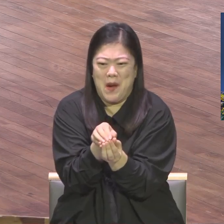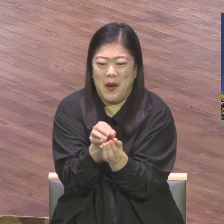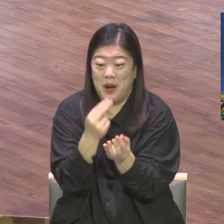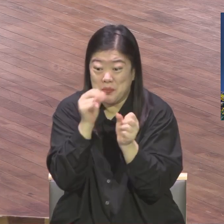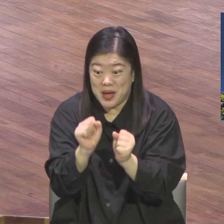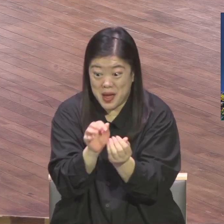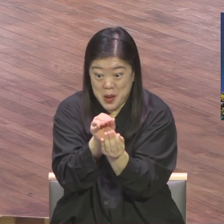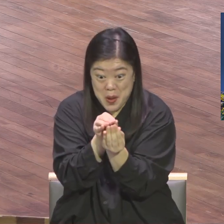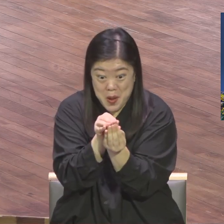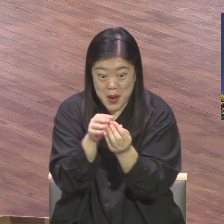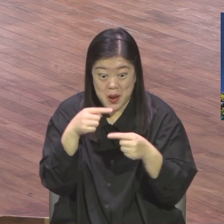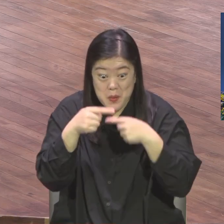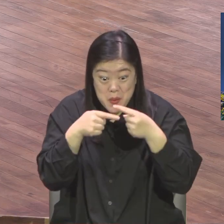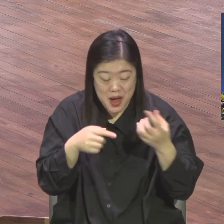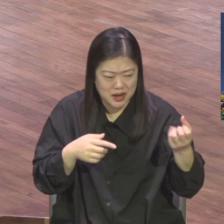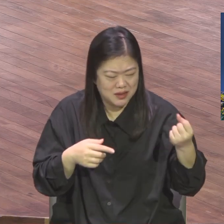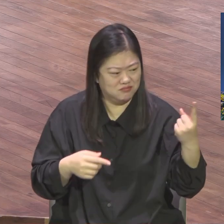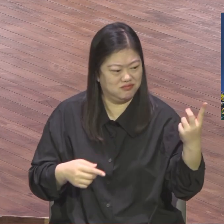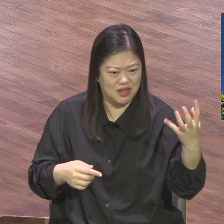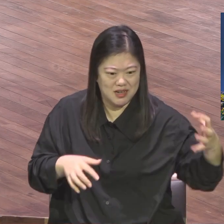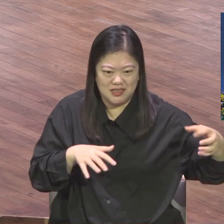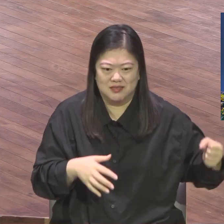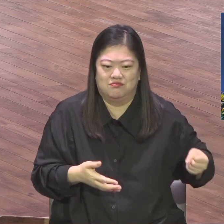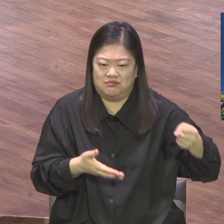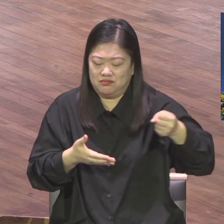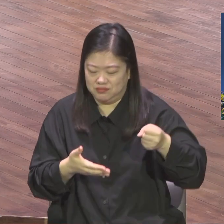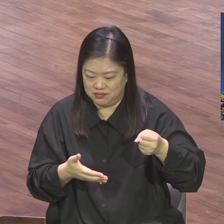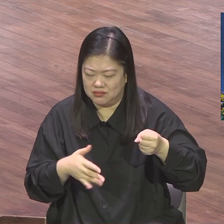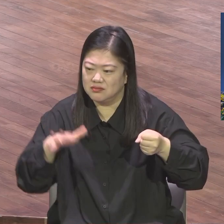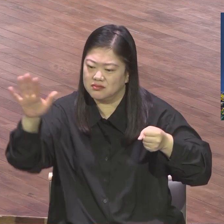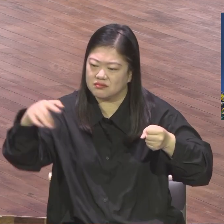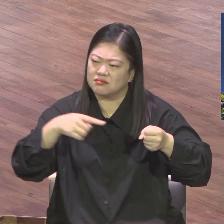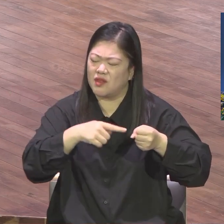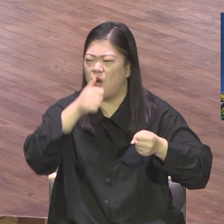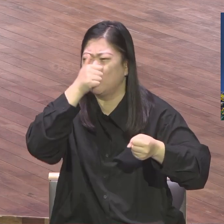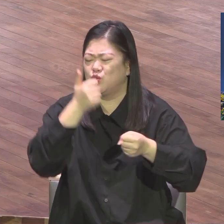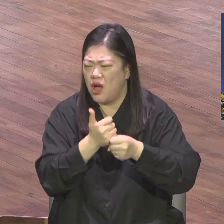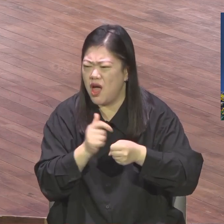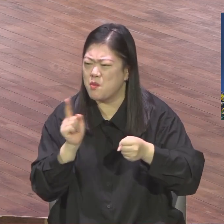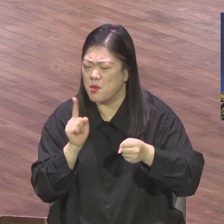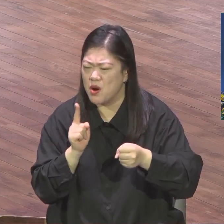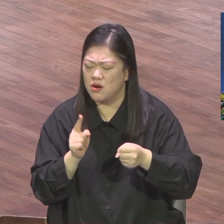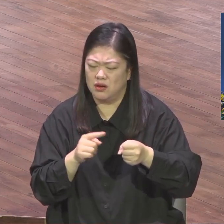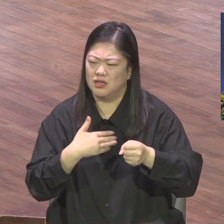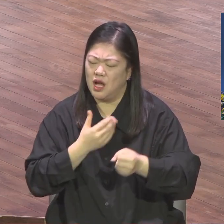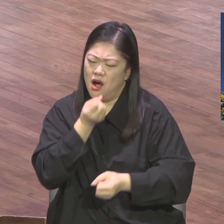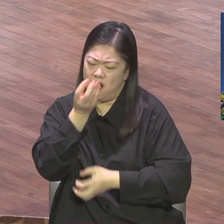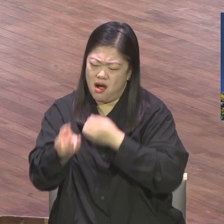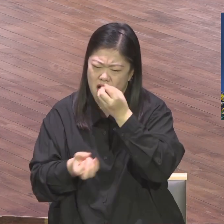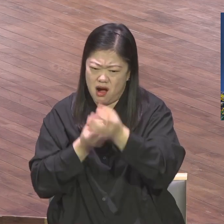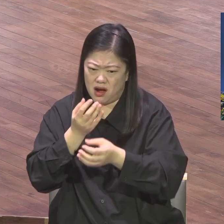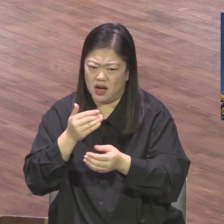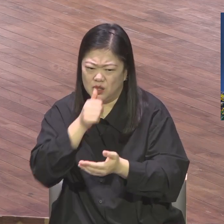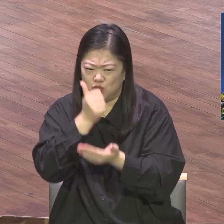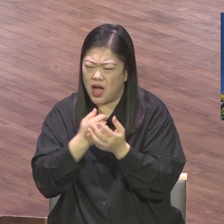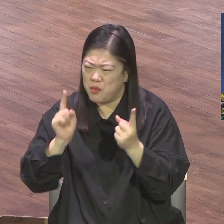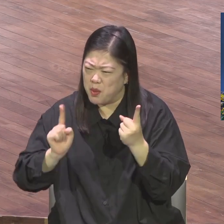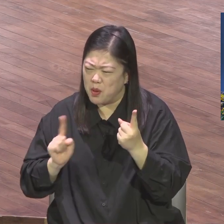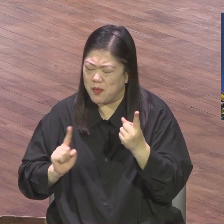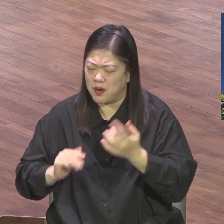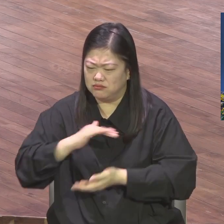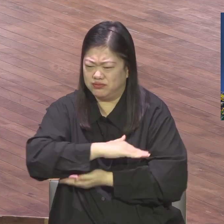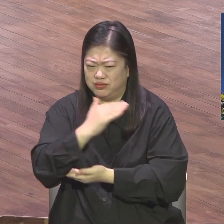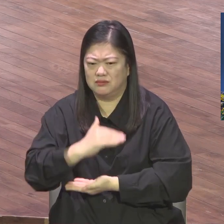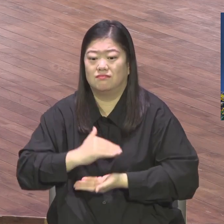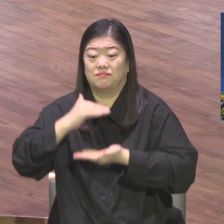가져오면 제사장이 그 제물을 죽여서 피를 흘려서 그 피를 제단에 바침으로